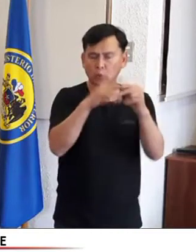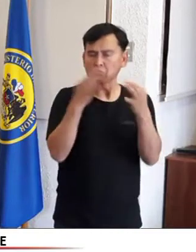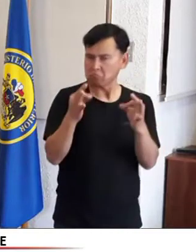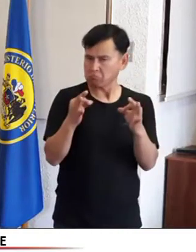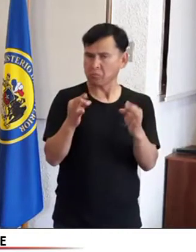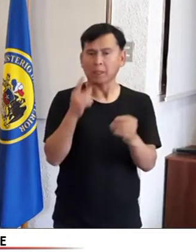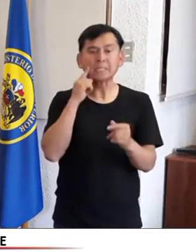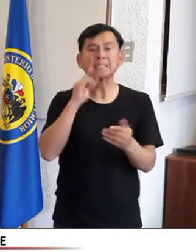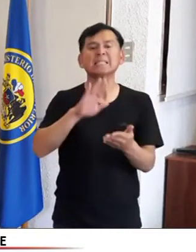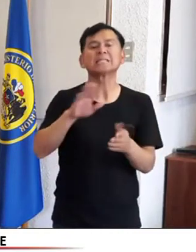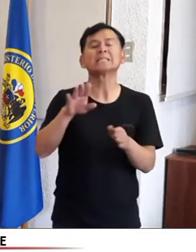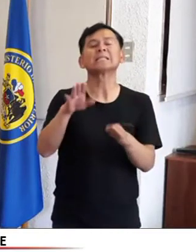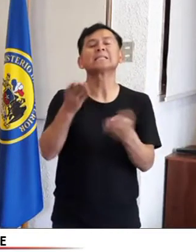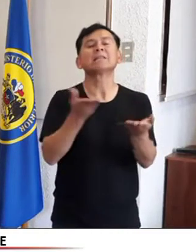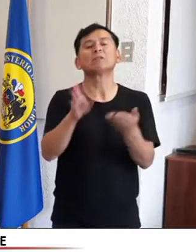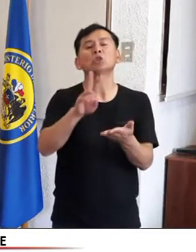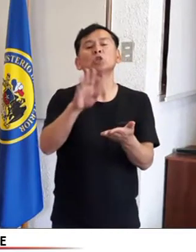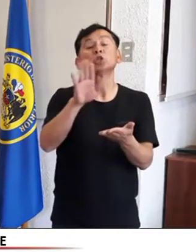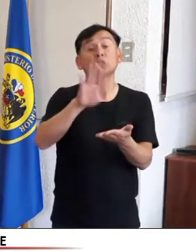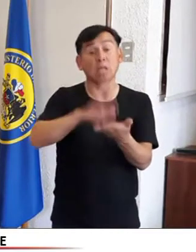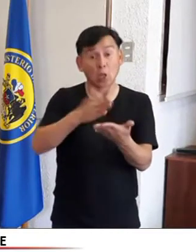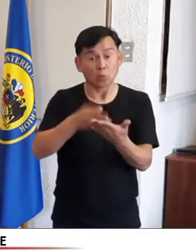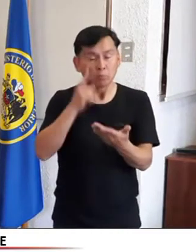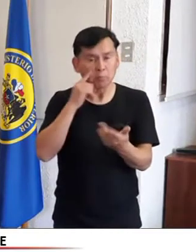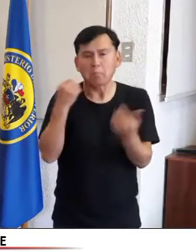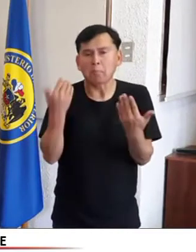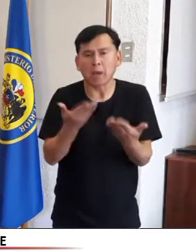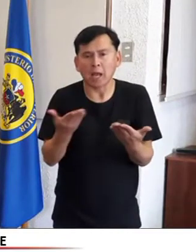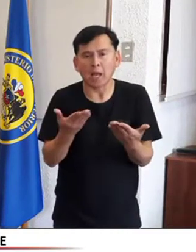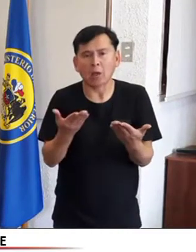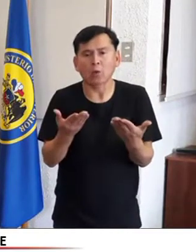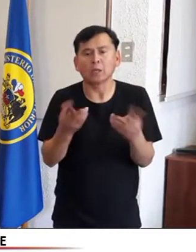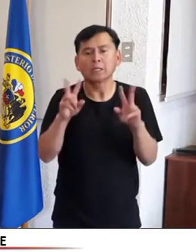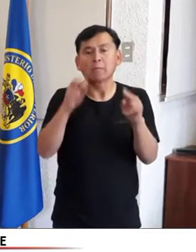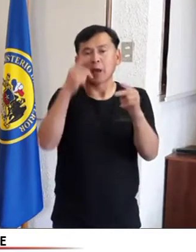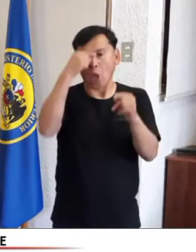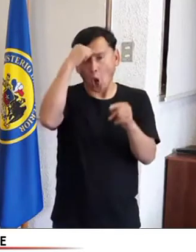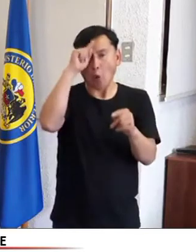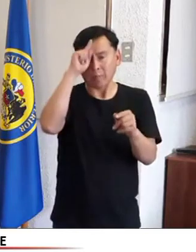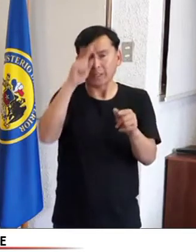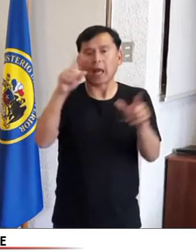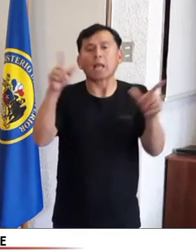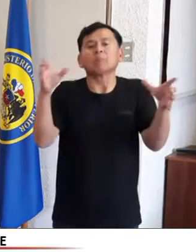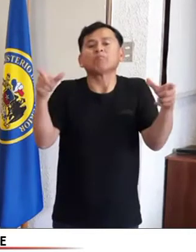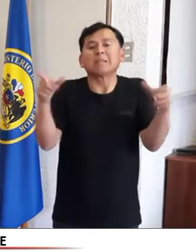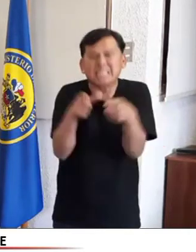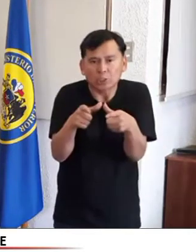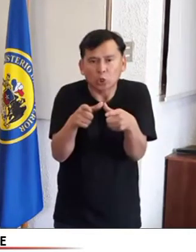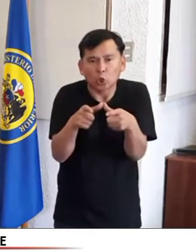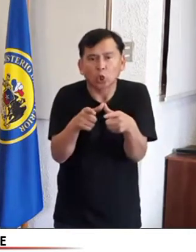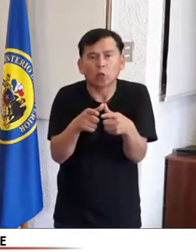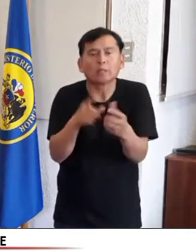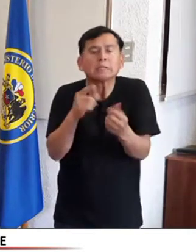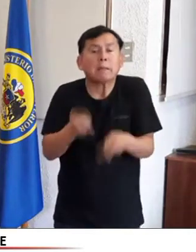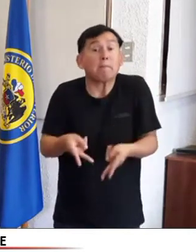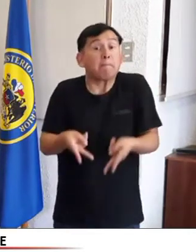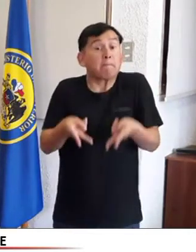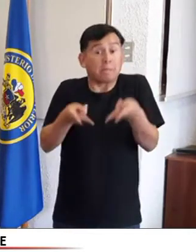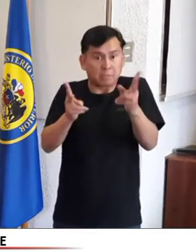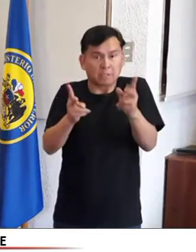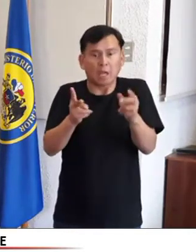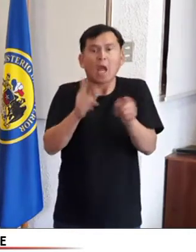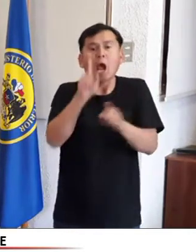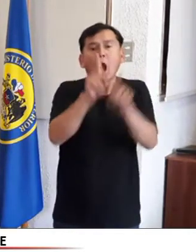adecuada, el Servicio de Salud determinó definirla para una especie de hospital de baja complejidad que permita